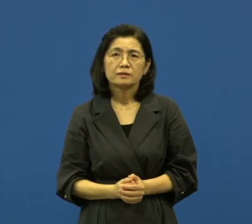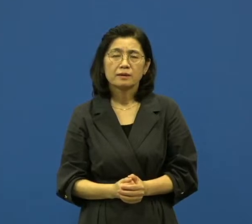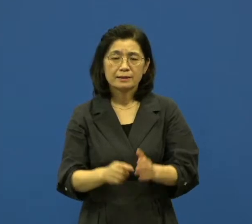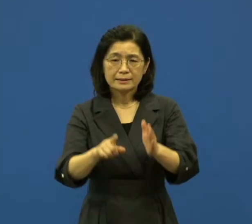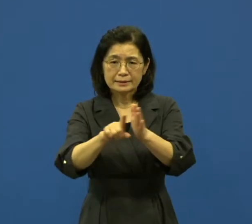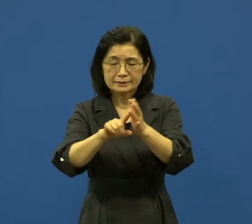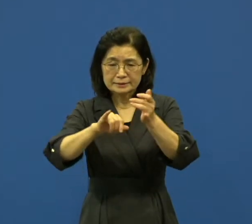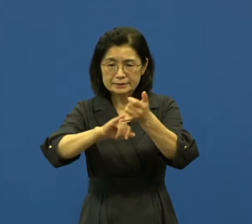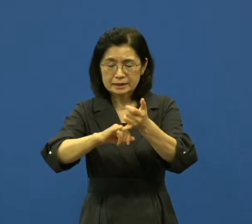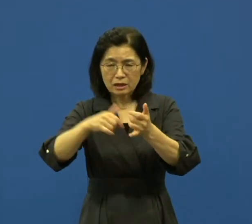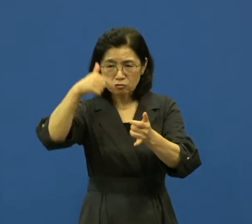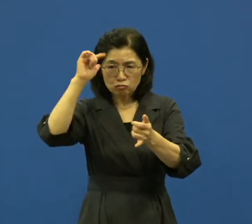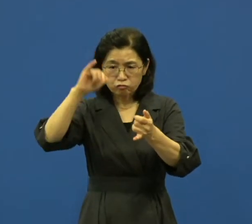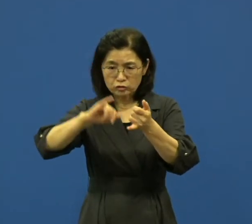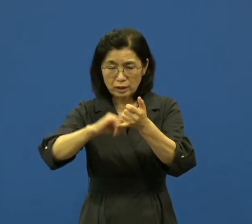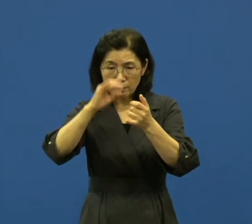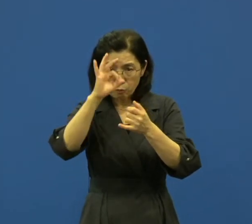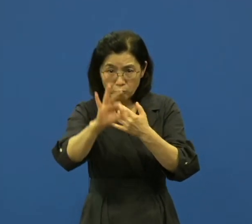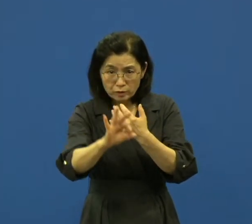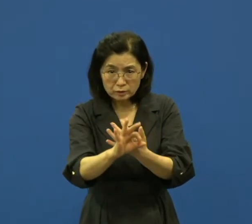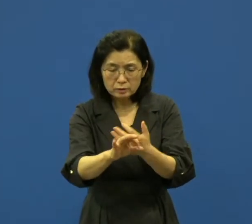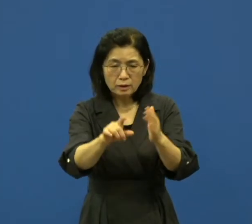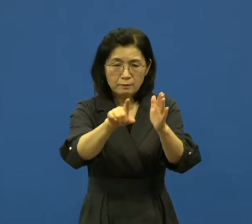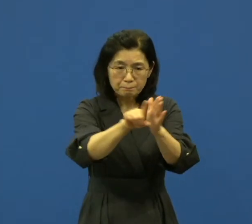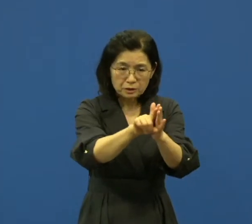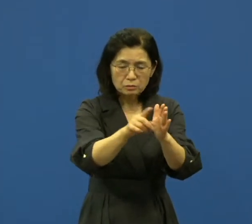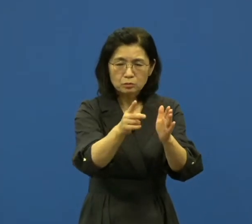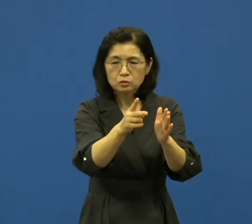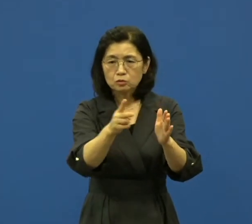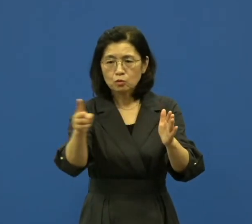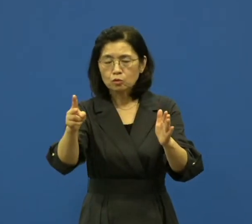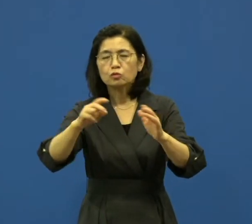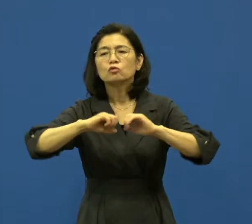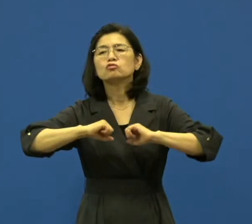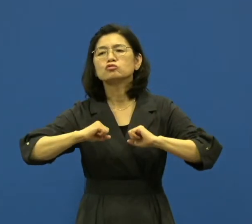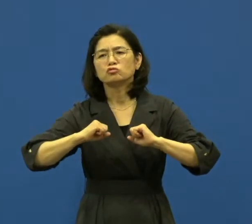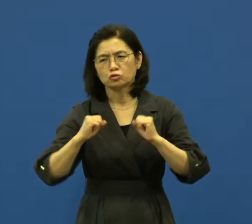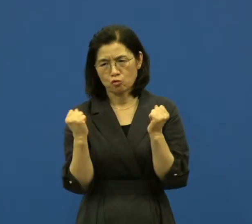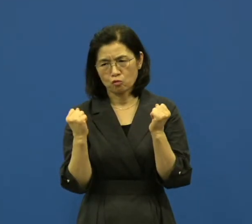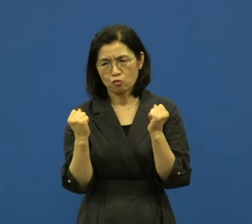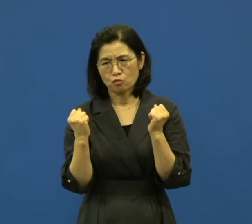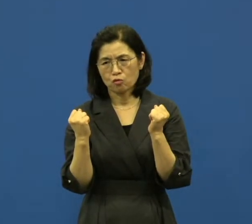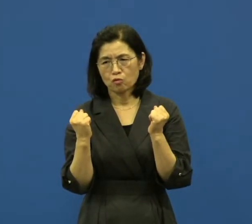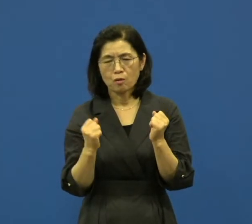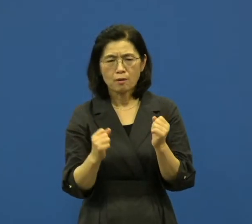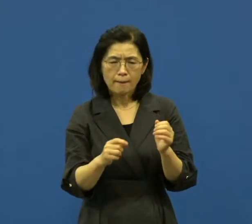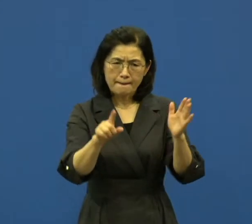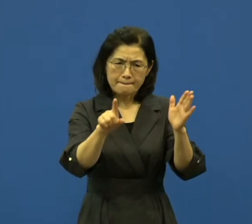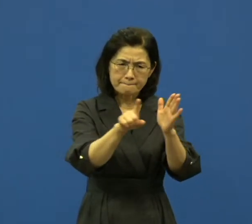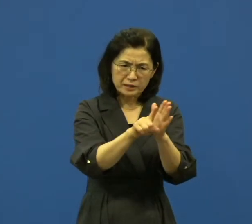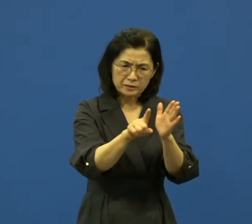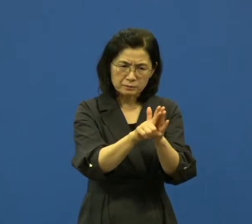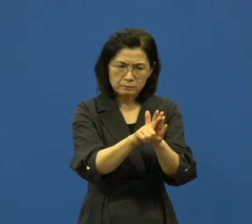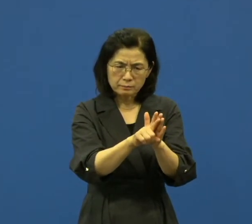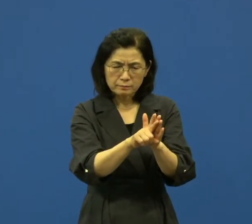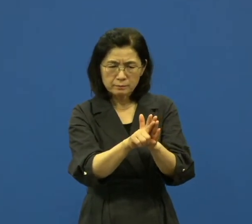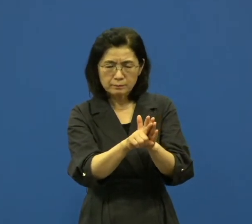마찬가지. 믿음은 순종이에요. 믿는다는 것을 어떻게 확인할 수가 있는가요? 행동으로 옮길